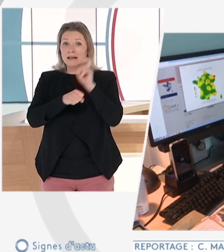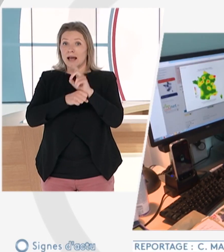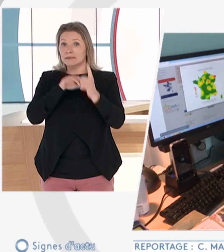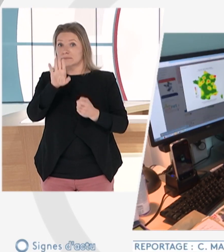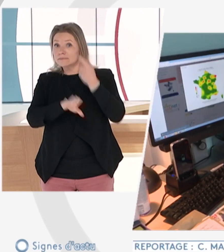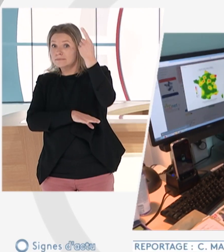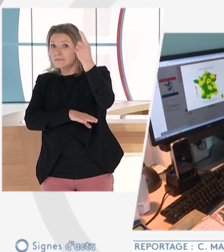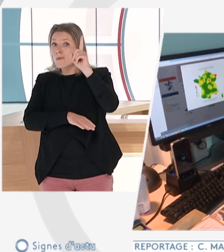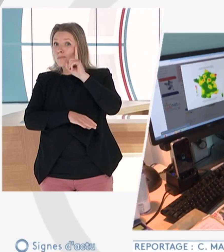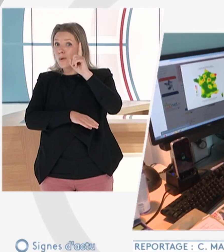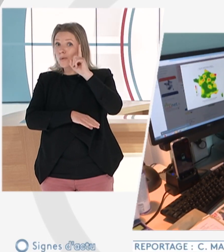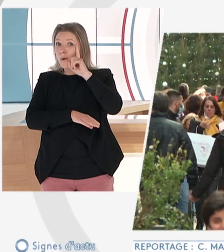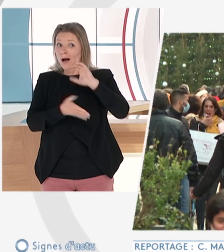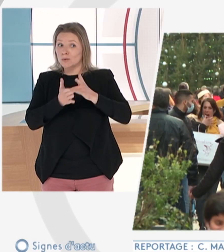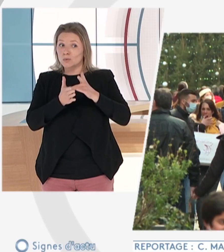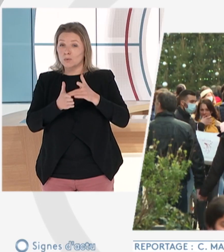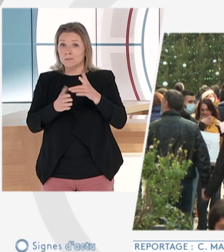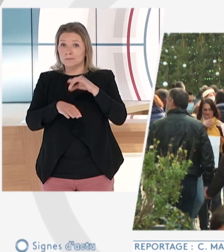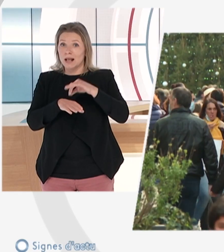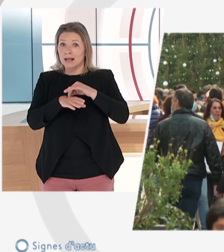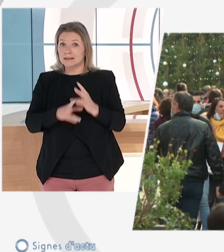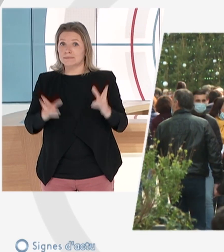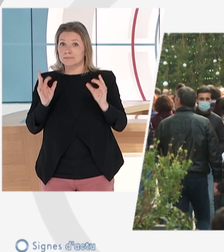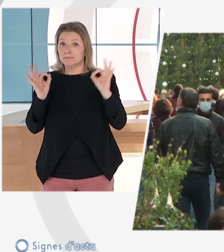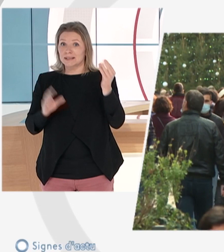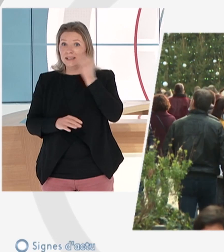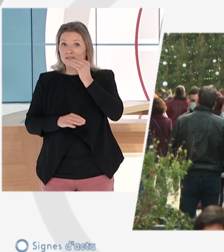mœurs et nous protéger des prochaines épidémies hivernales.